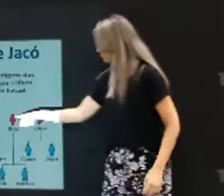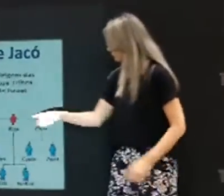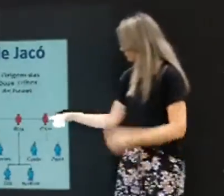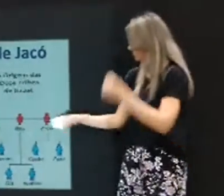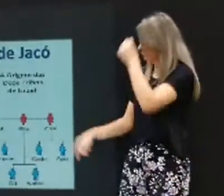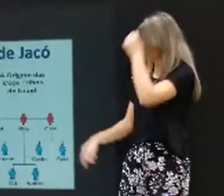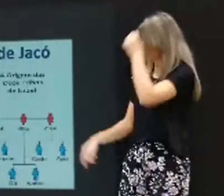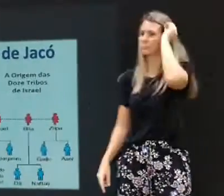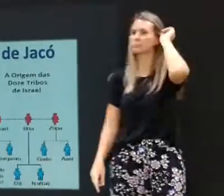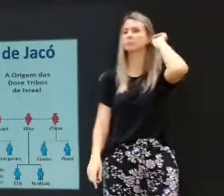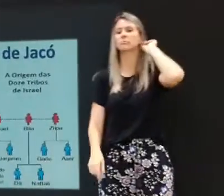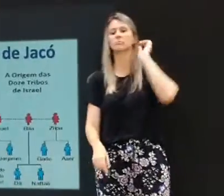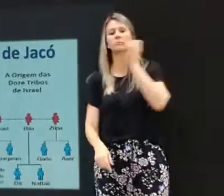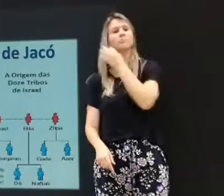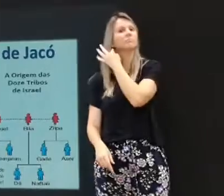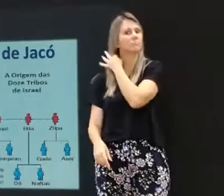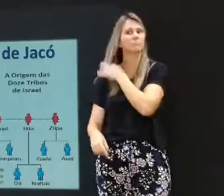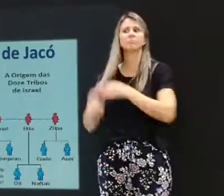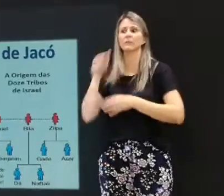4 esposas ele teve.